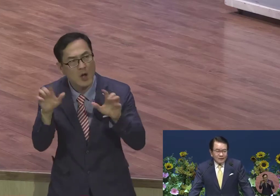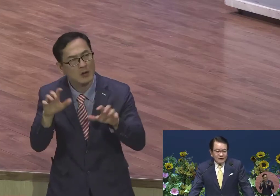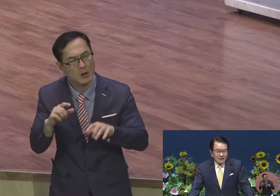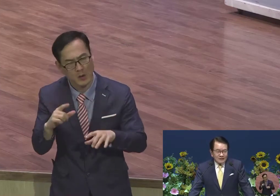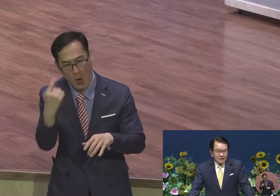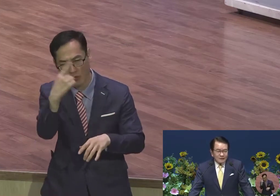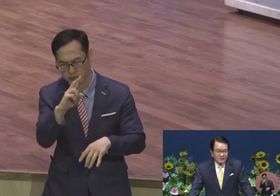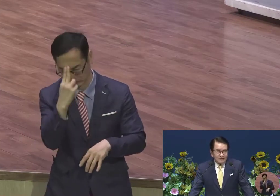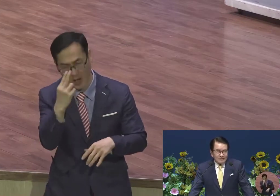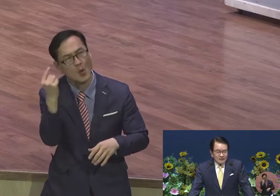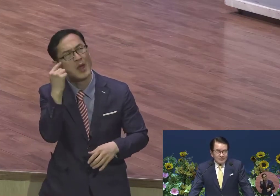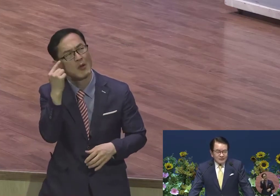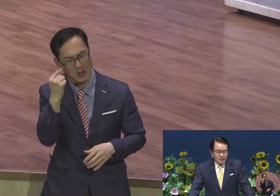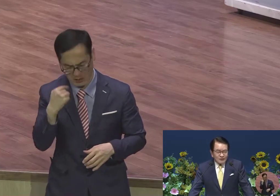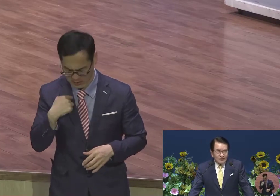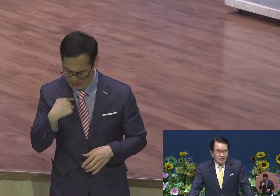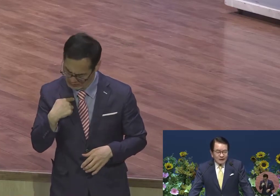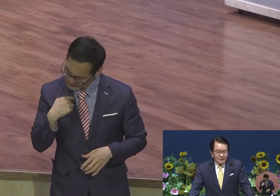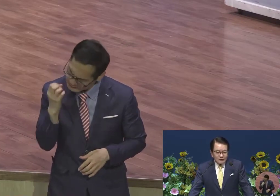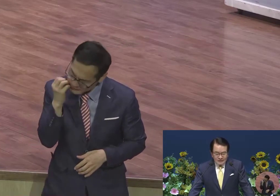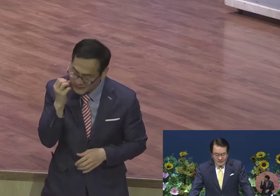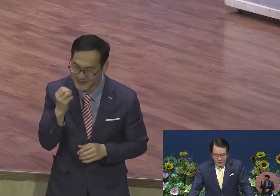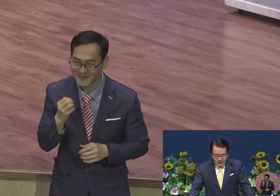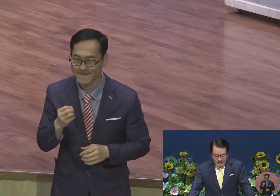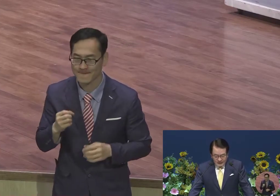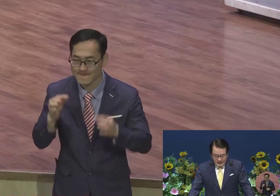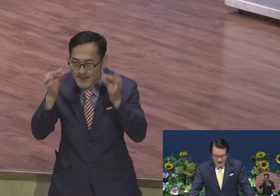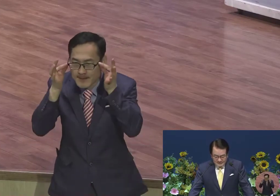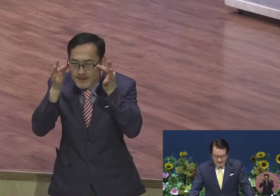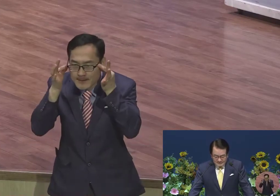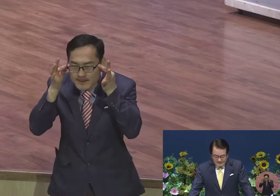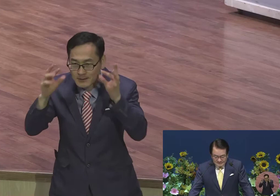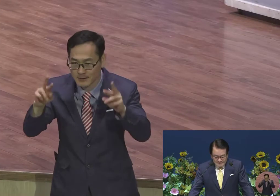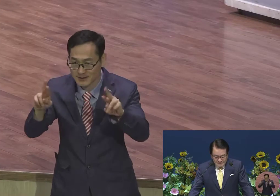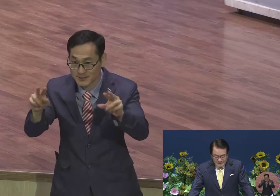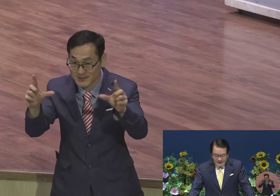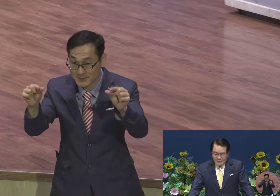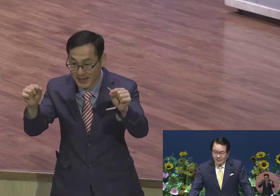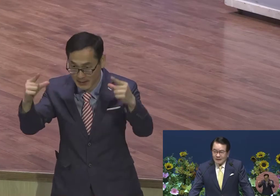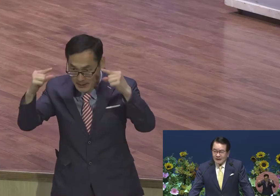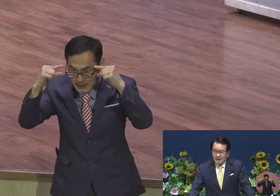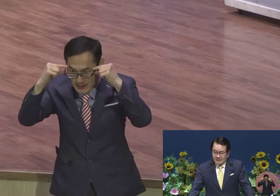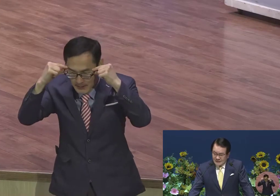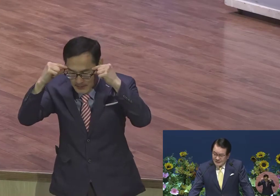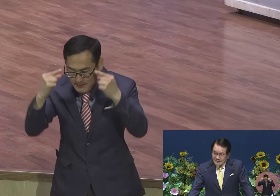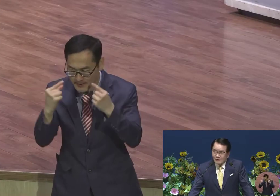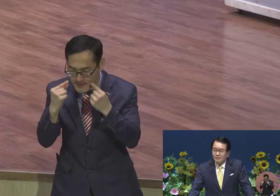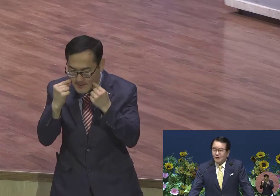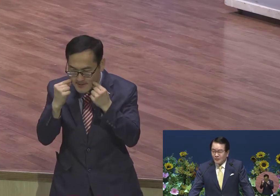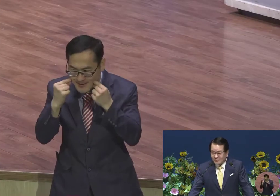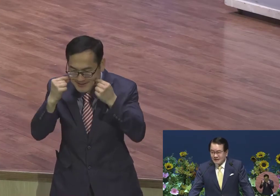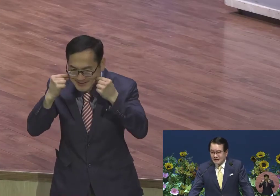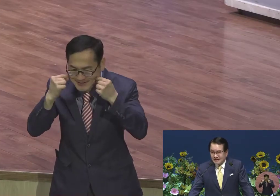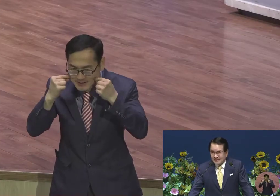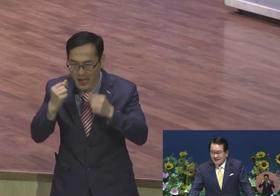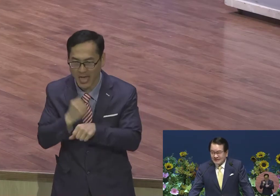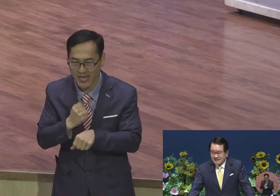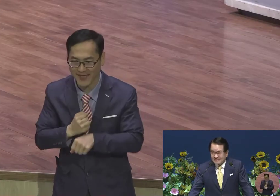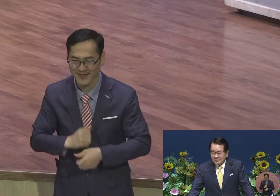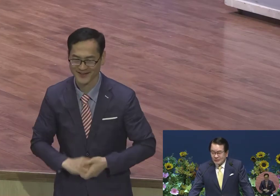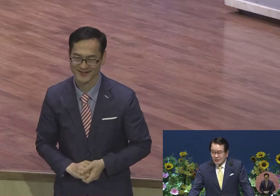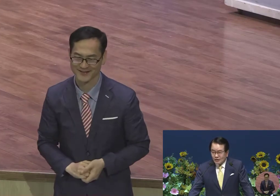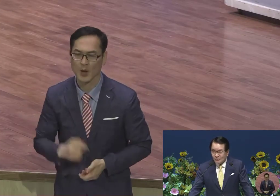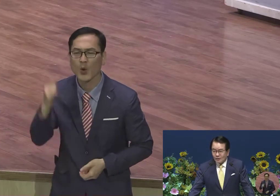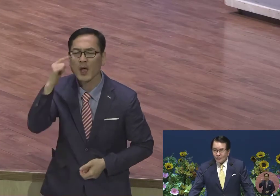오늘은 계속 좀 족집게로 양쪽을 찍어놓고 하려 그래요. 왜냐? 즐거운 복음 인생인데.